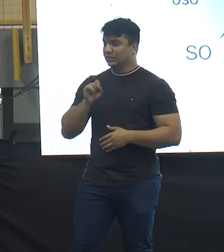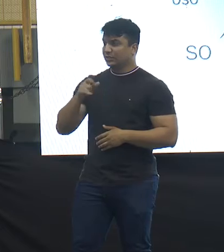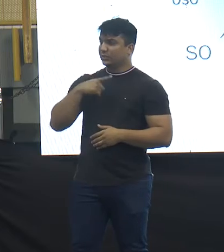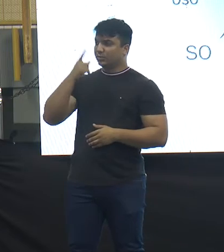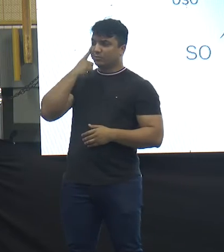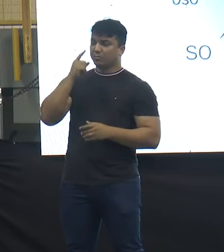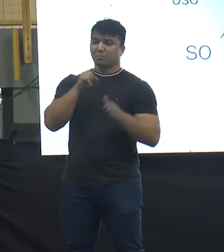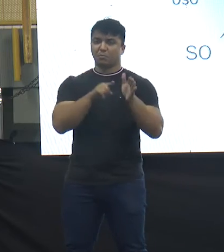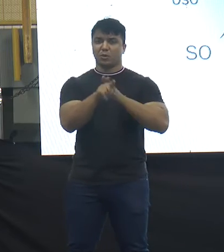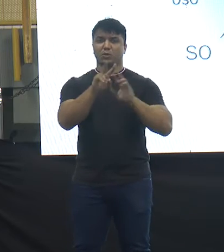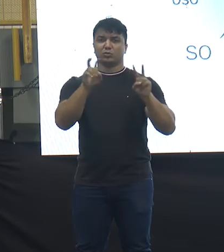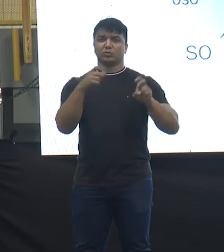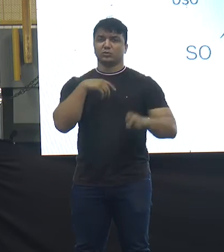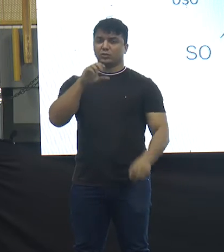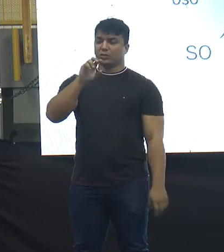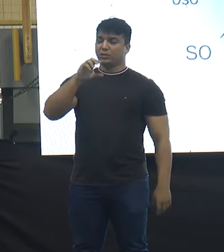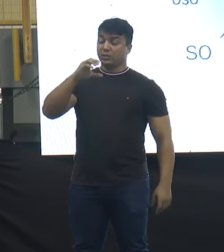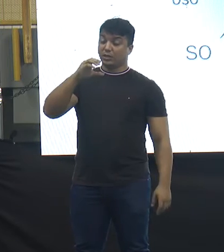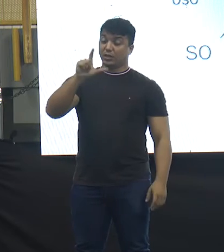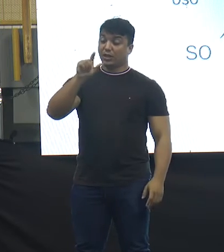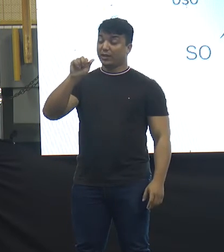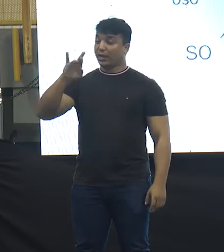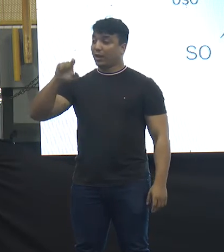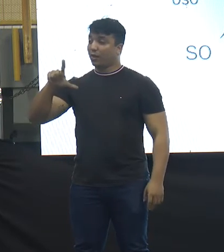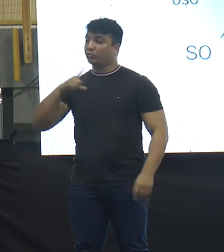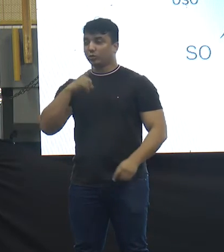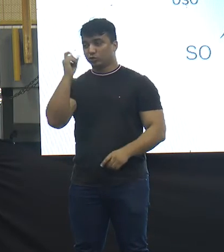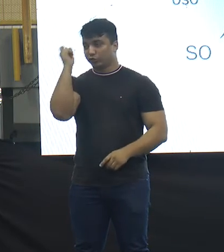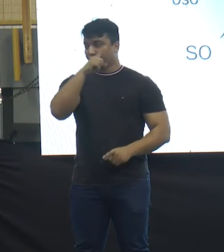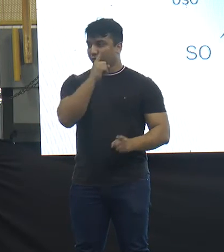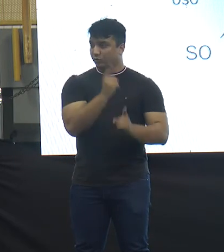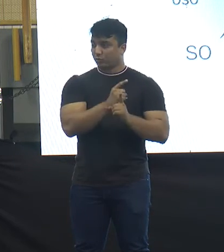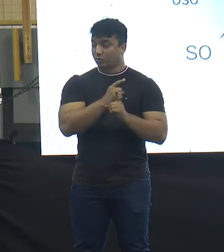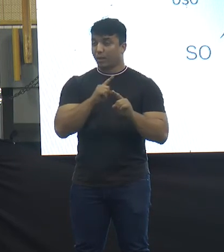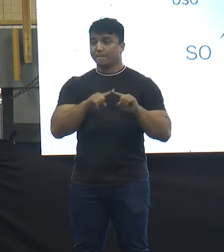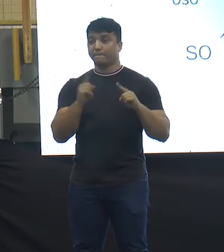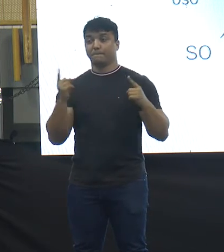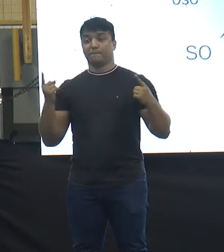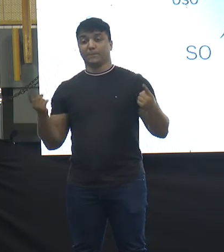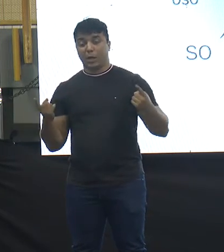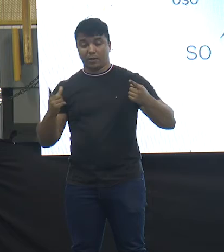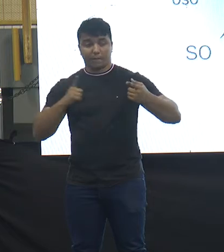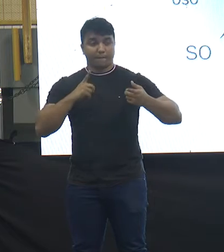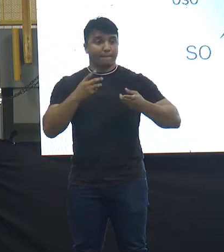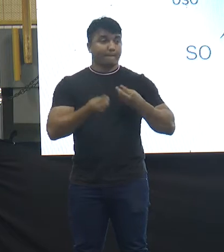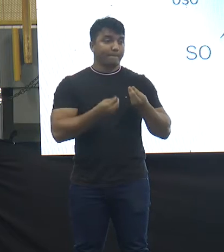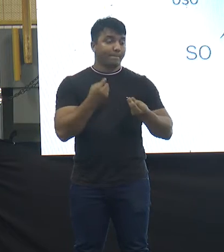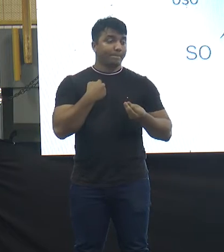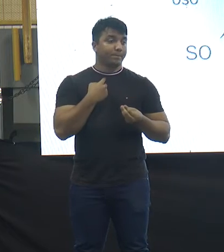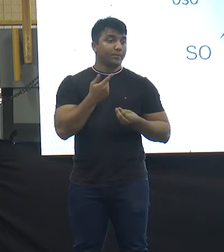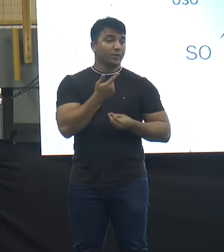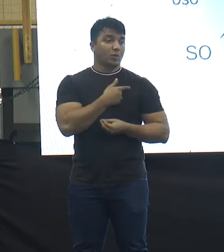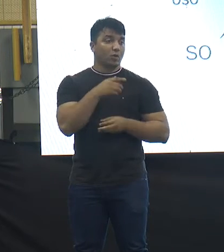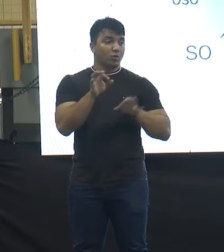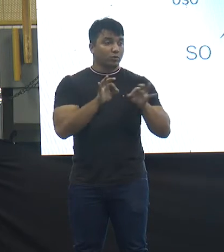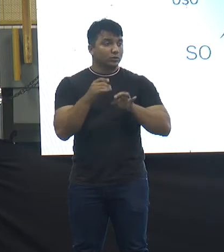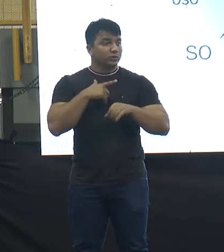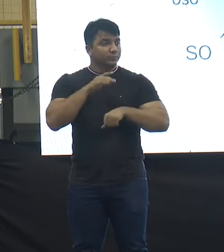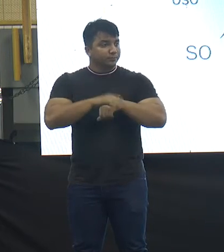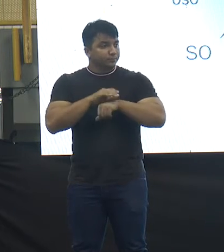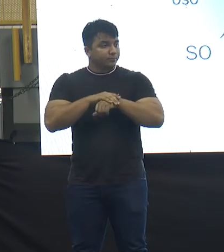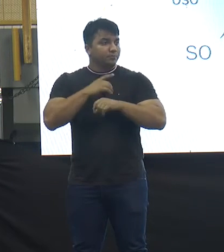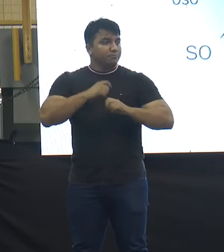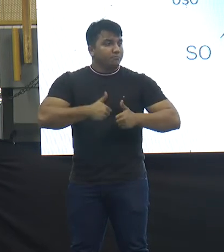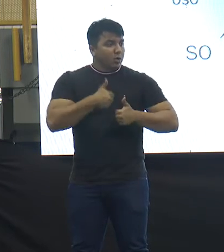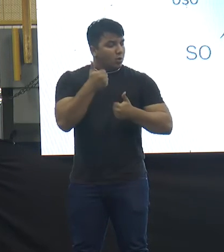uma questão que tenha ponto subcolateral, vai ser difícil a gente encontrar. Mas, de qualquer maneira, como a gente se prepara, tenta se preparar da